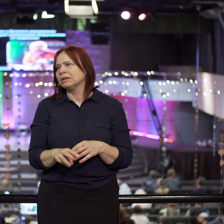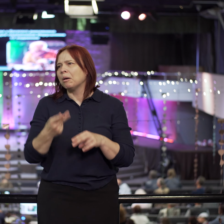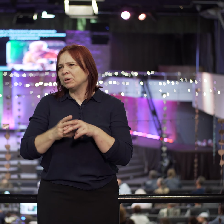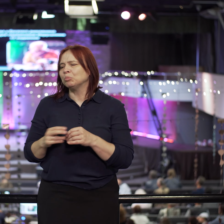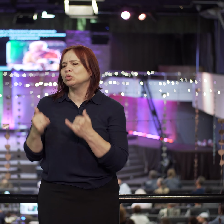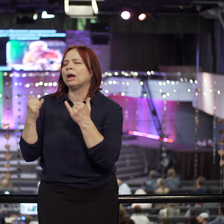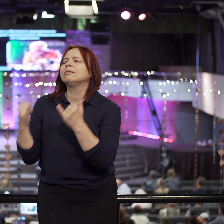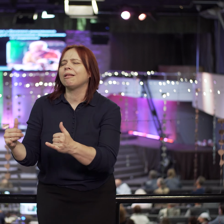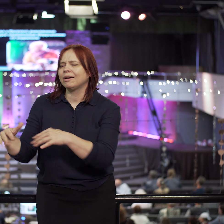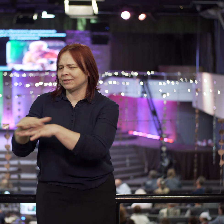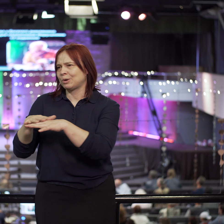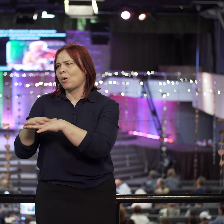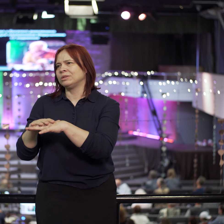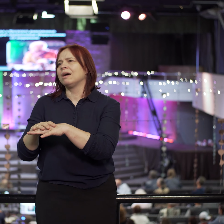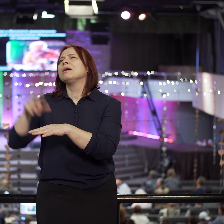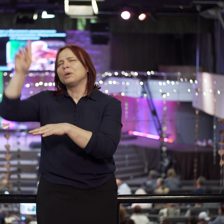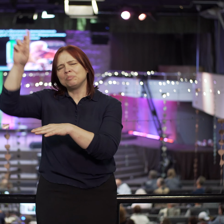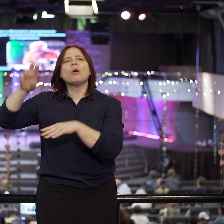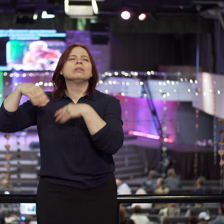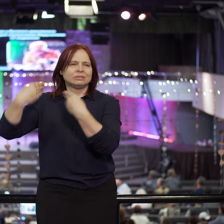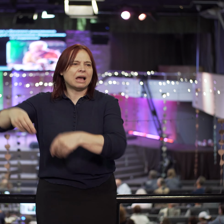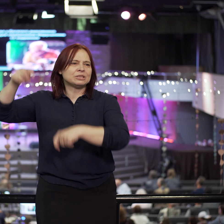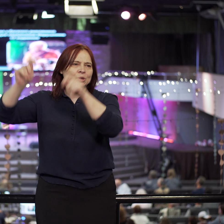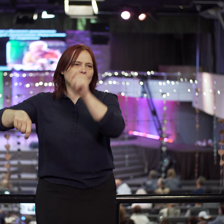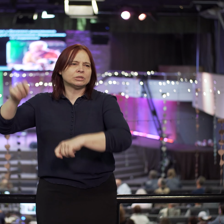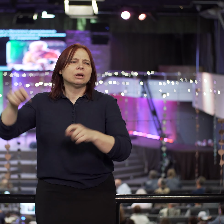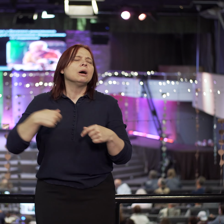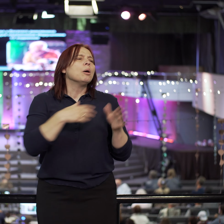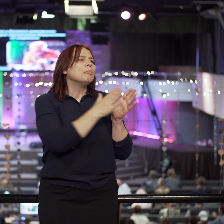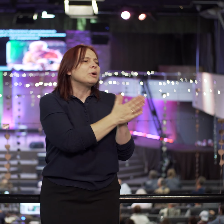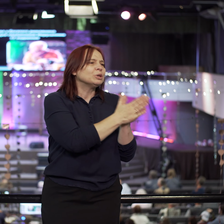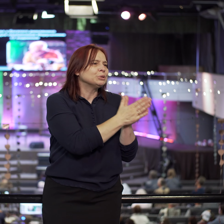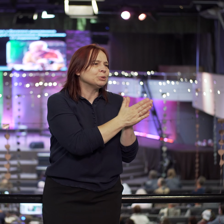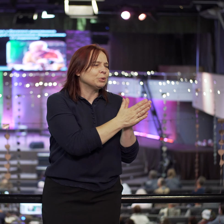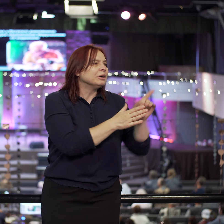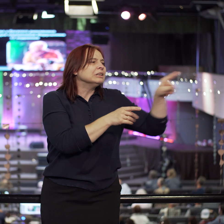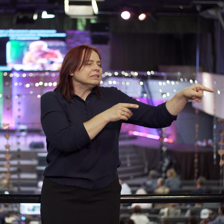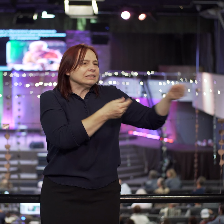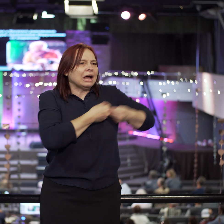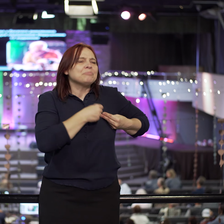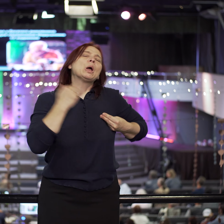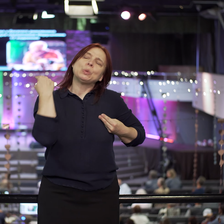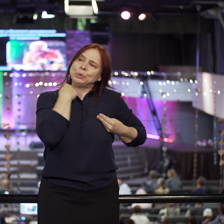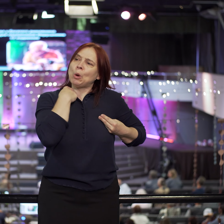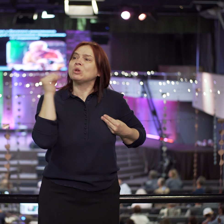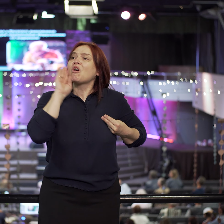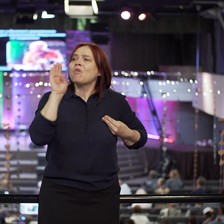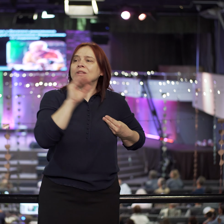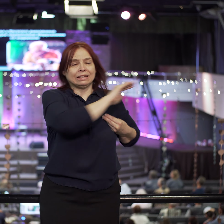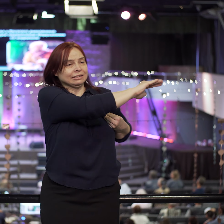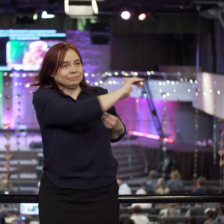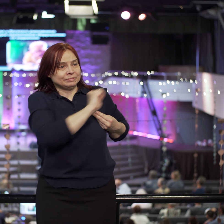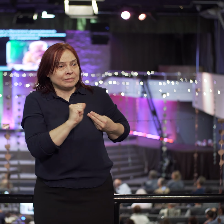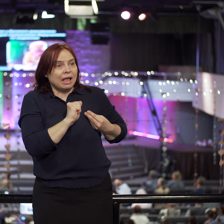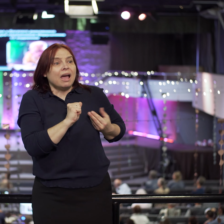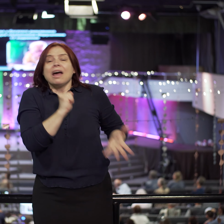пошлет дожди. И поэтому я прошу тебя, дай мне заем до определенного числа. Если я не выполню свое